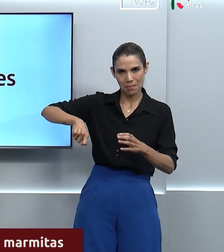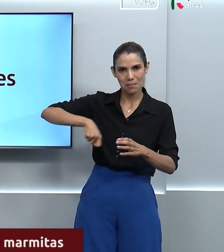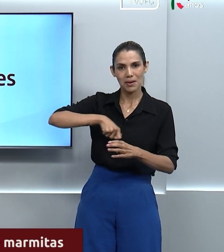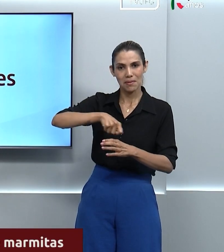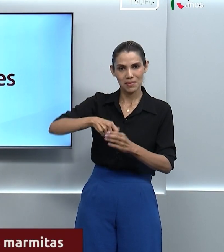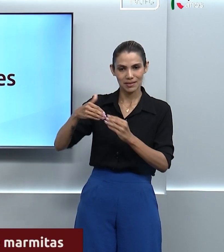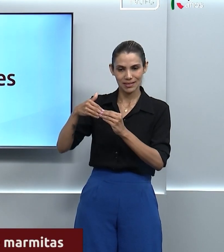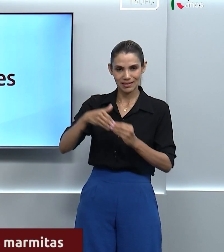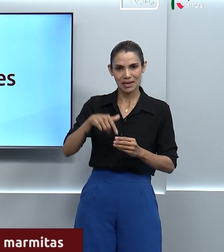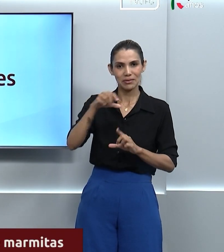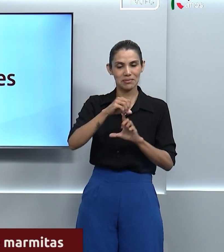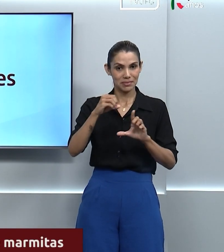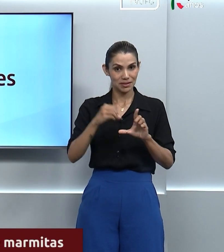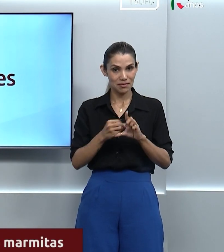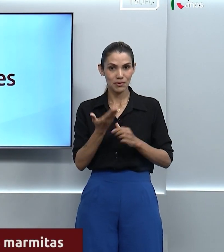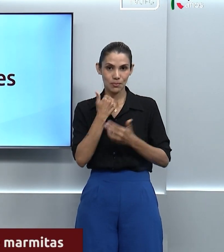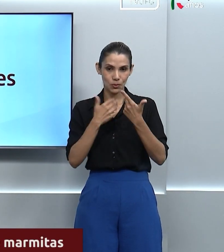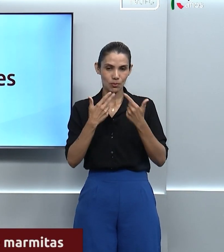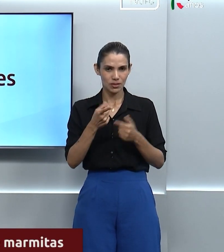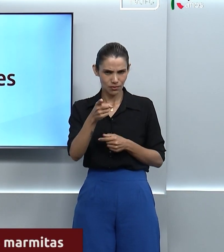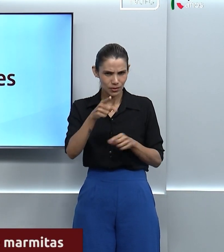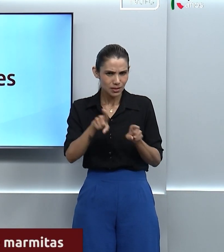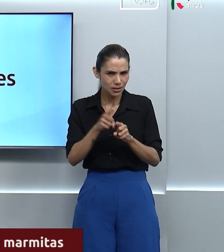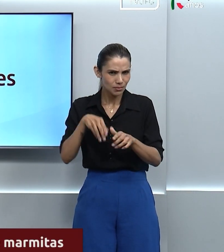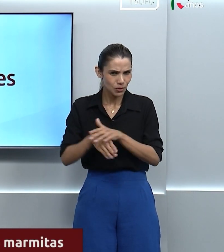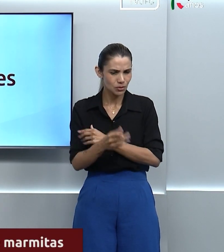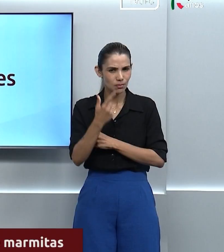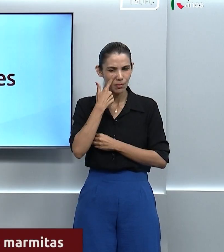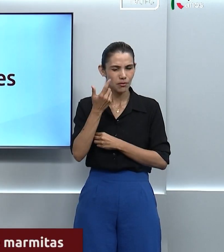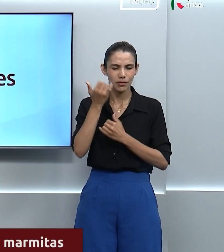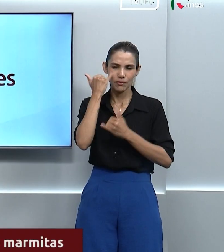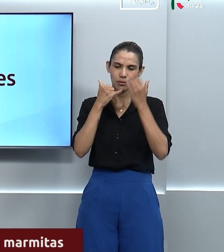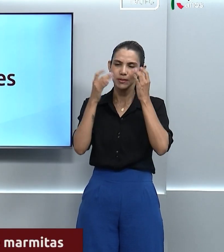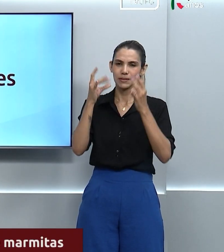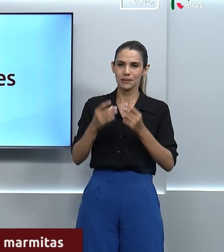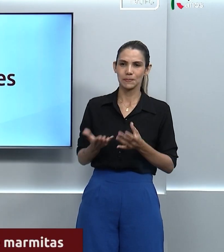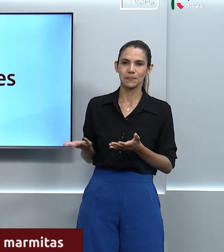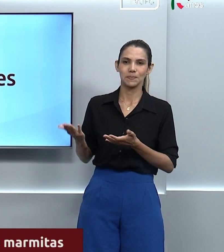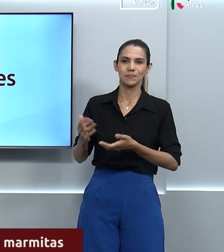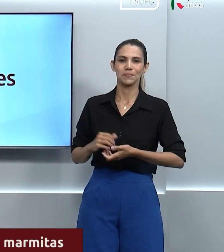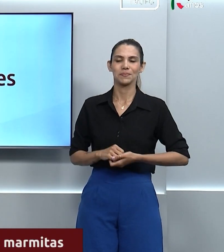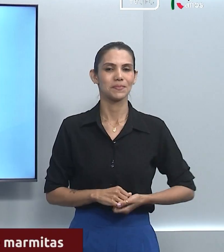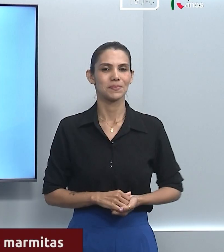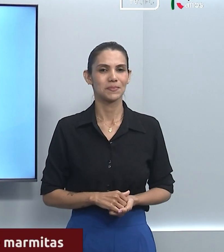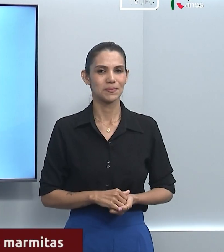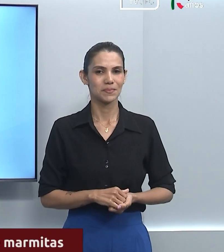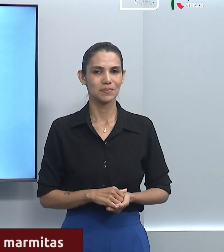consome marmita? Vamos entender um pouco mais como é que funciona esse mercado agora.